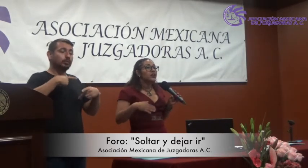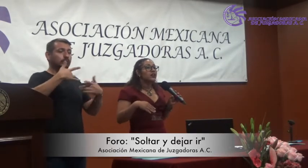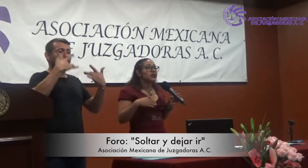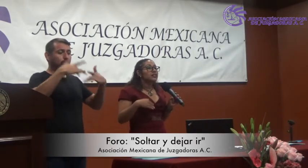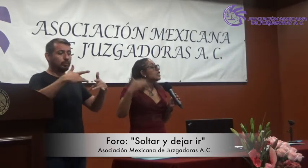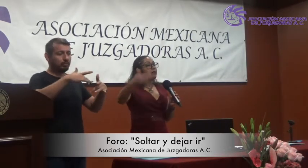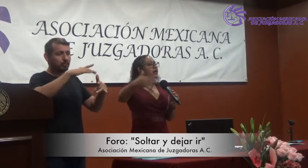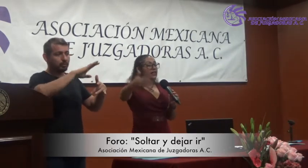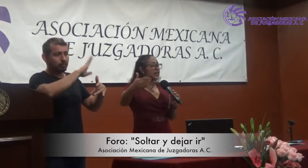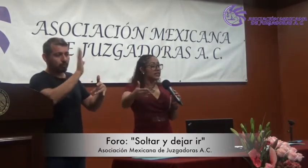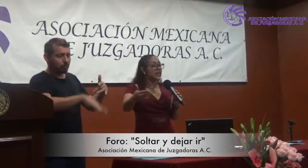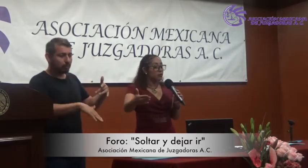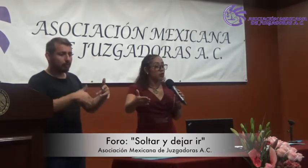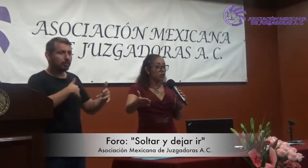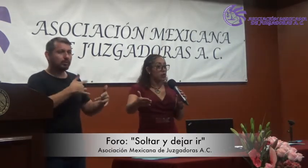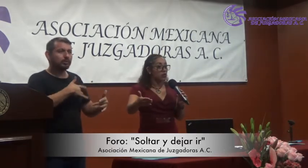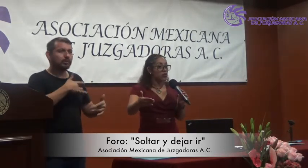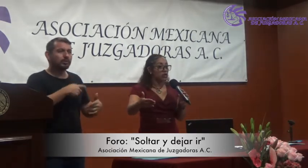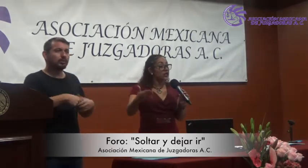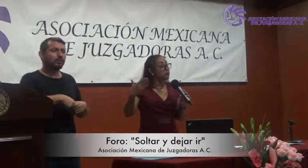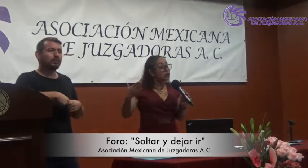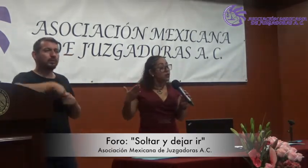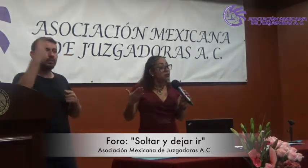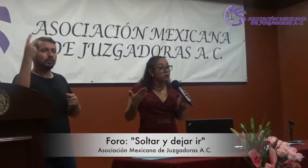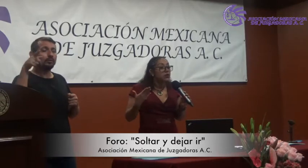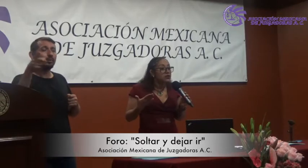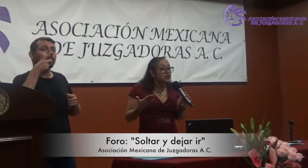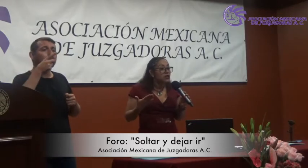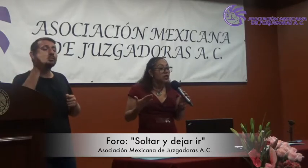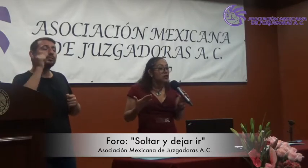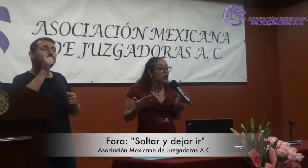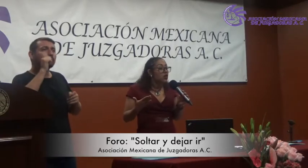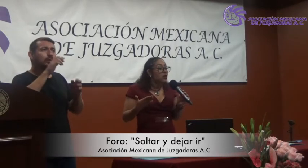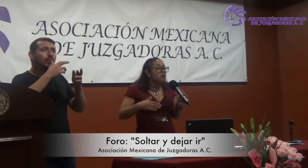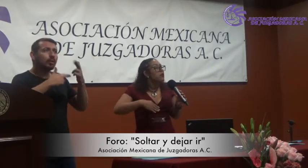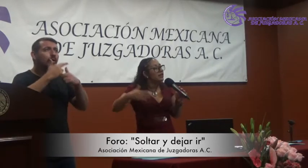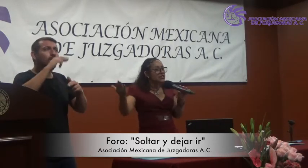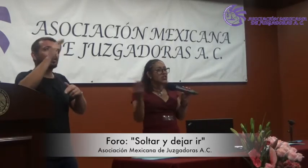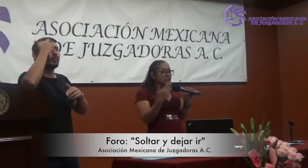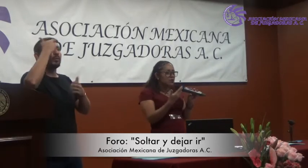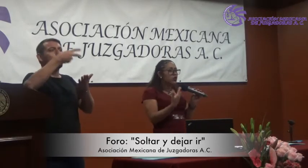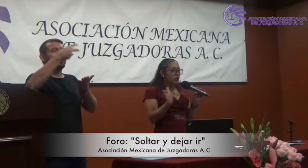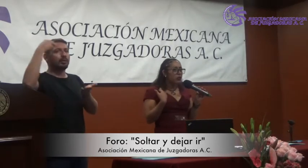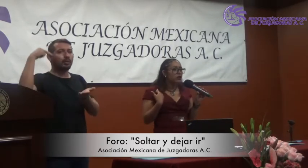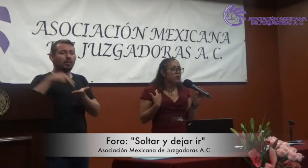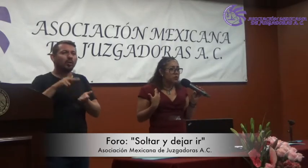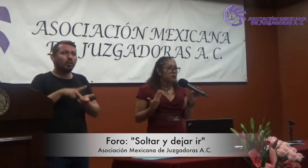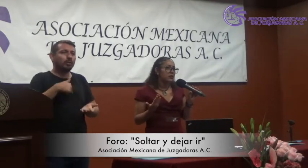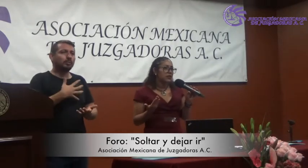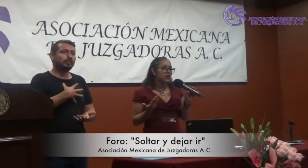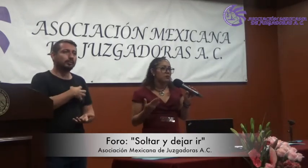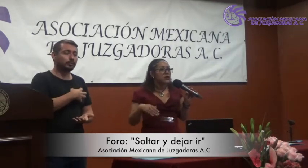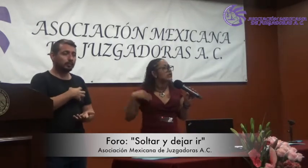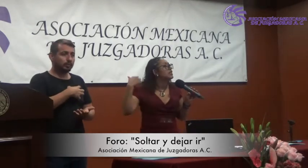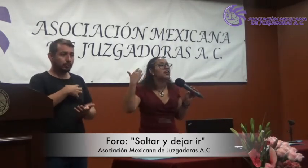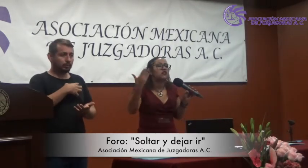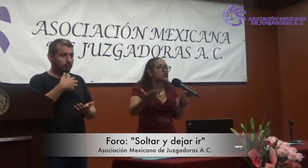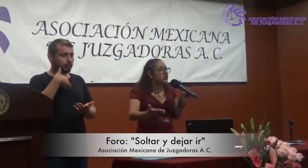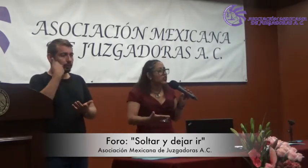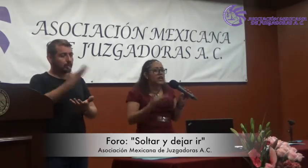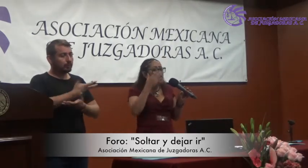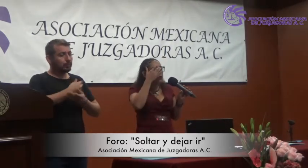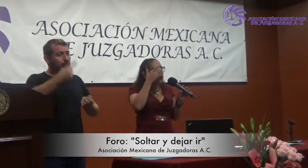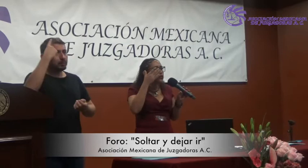vacío. Siempre que regrese a Acapulco va a ocurrir, es parte de mi proceso de duelo. Pero el resto del tiempo yo puedo vivir mi vida, puedo